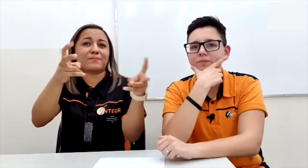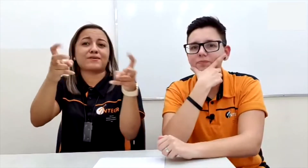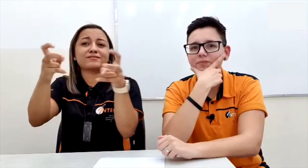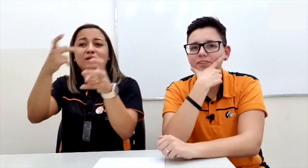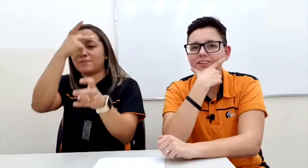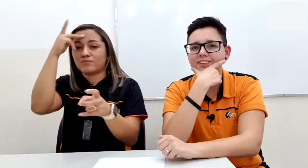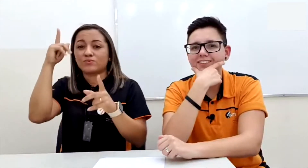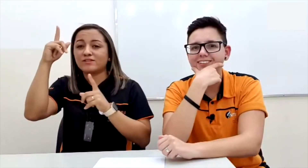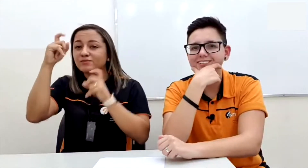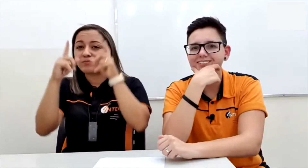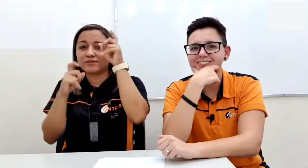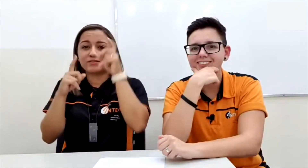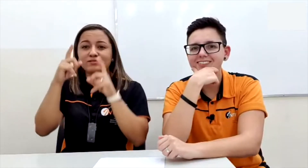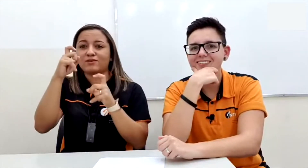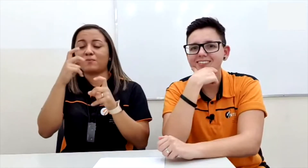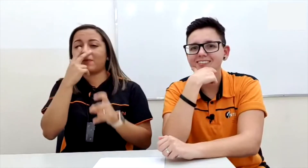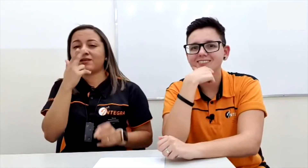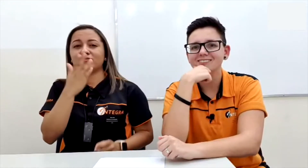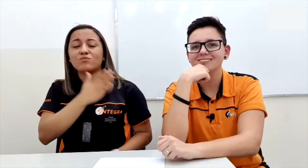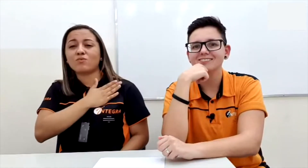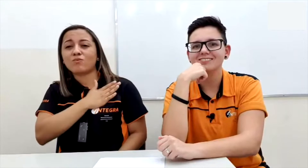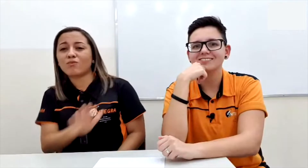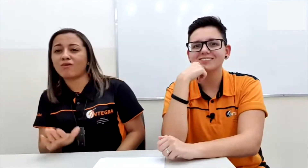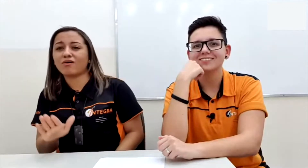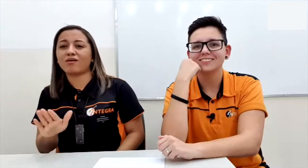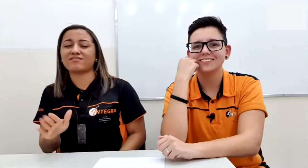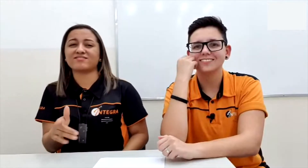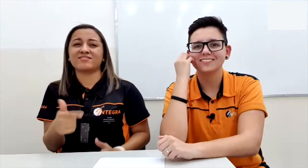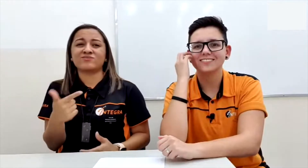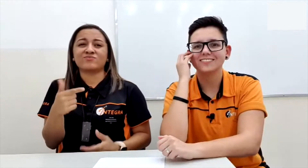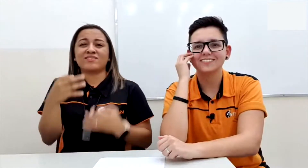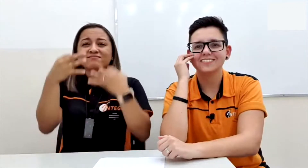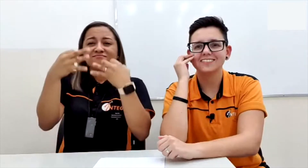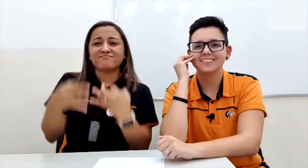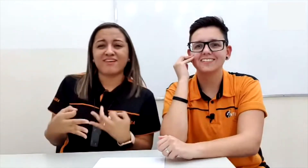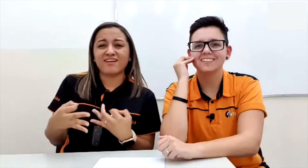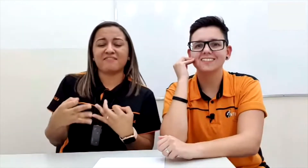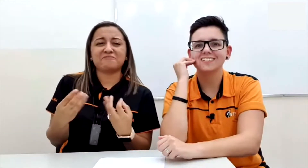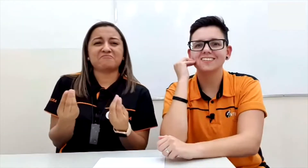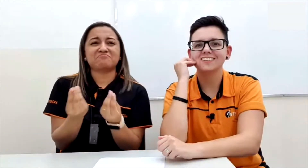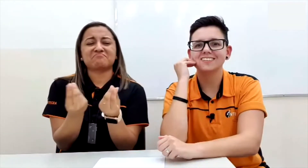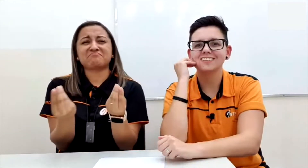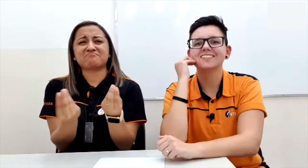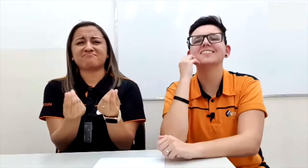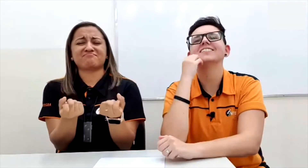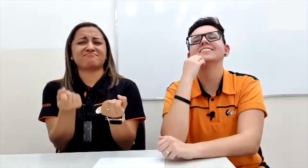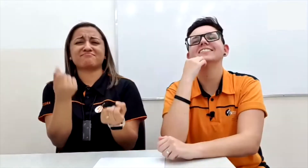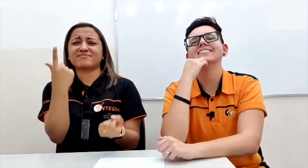sempre acontece de perceberem aí, tipo, a pessoa não gosta, a pessoa é